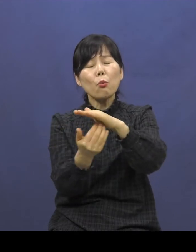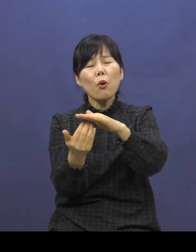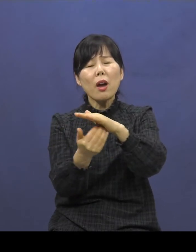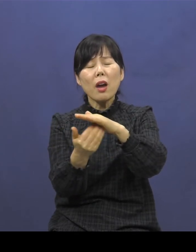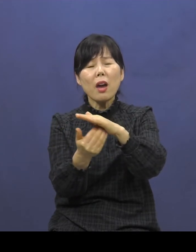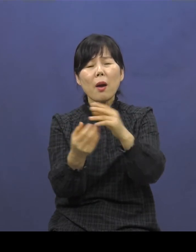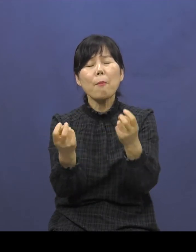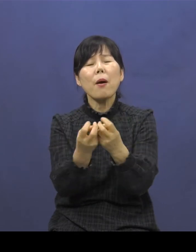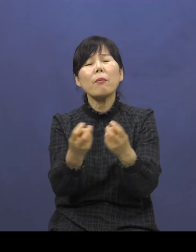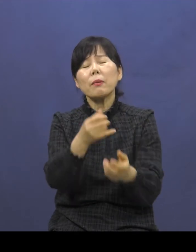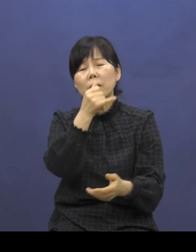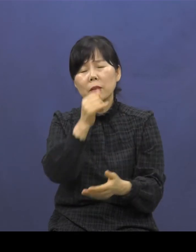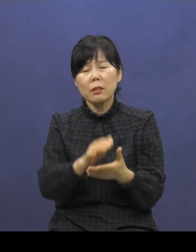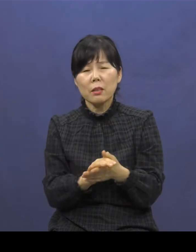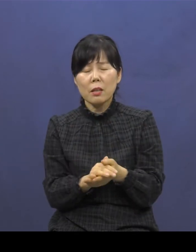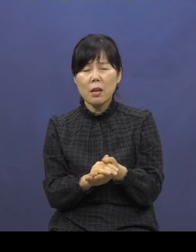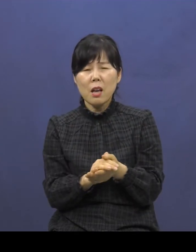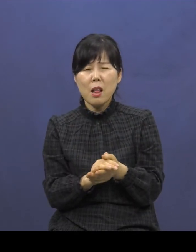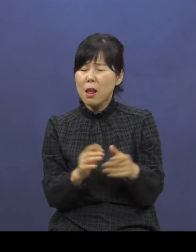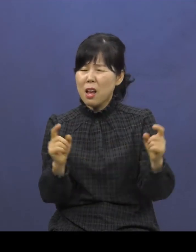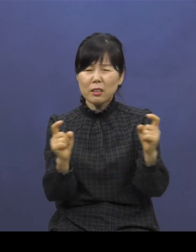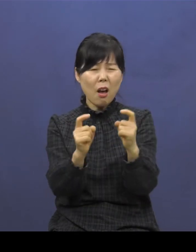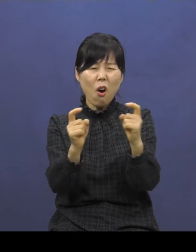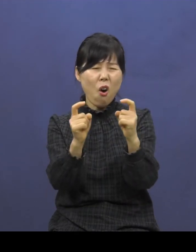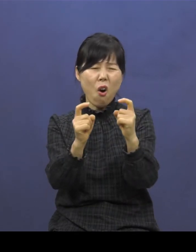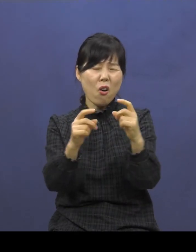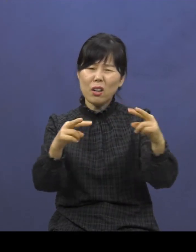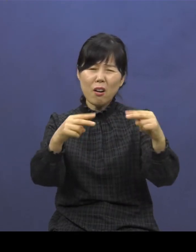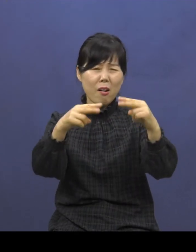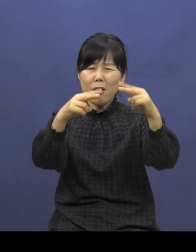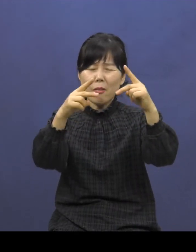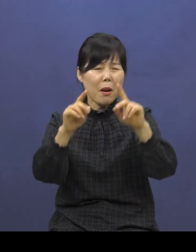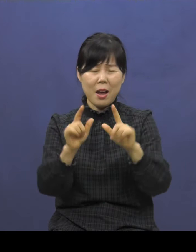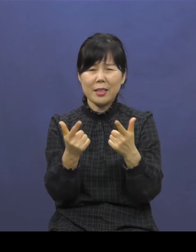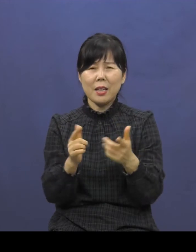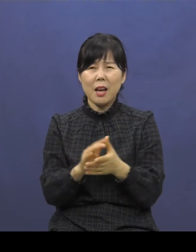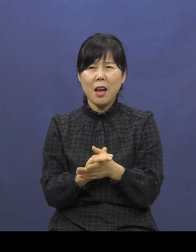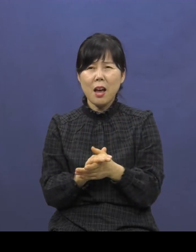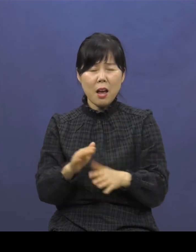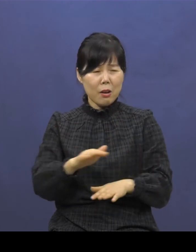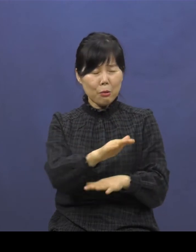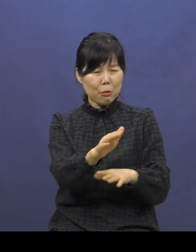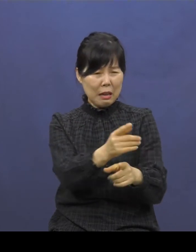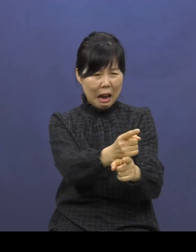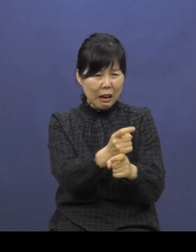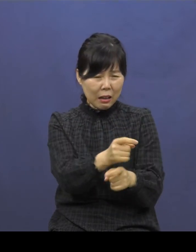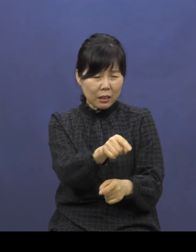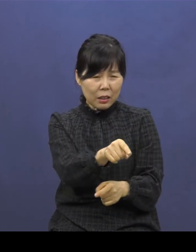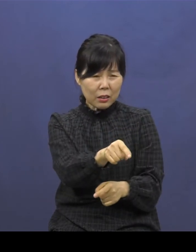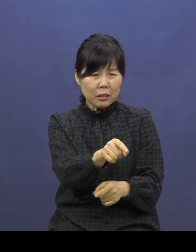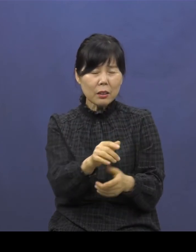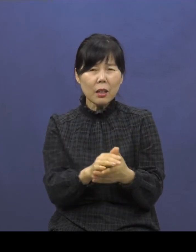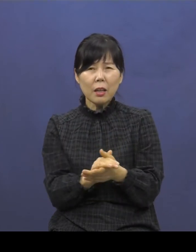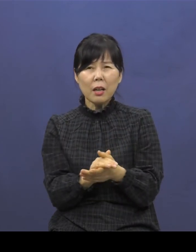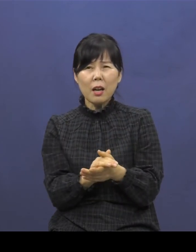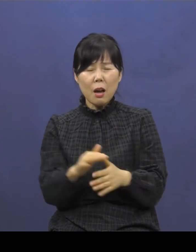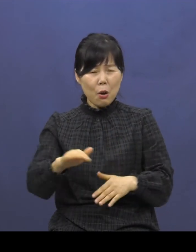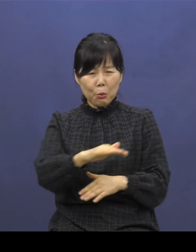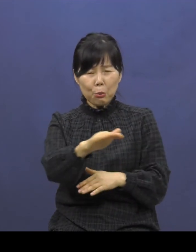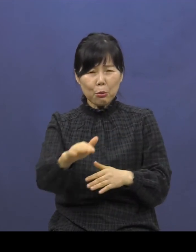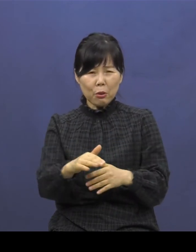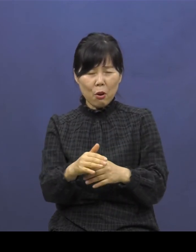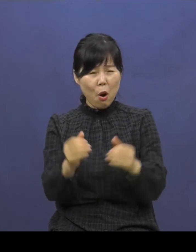거예요. 단지 논증이 아니에요. 그것이 아니라 우리 대적이 악한 것들이